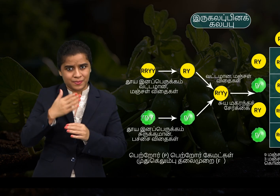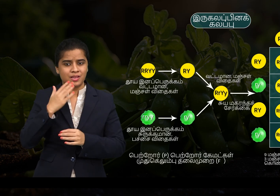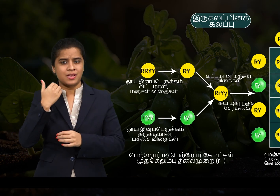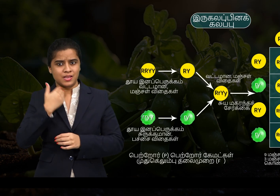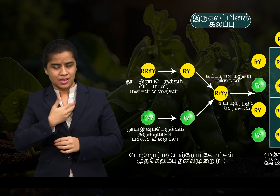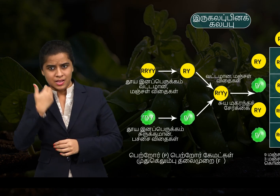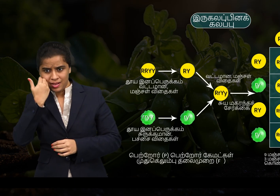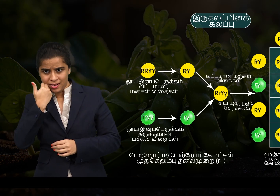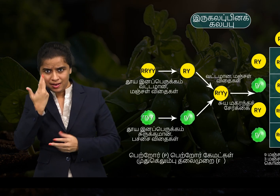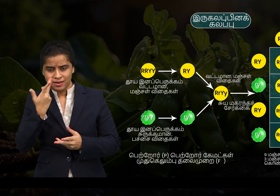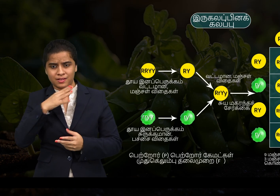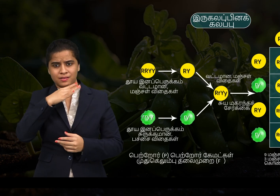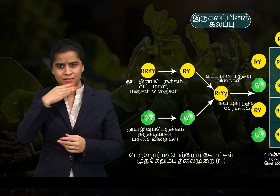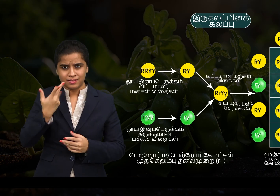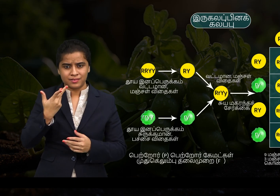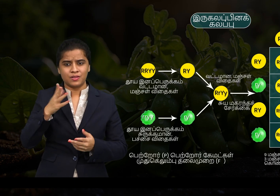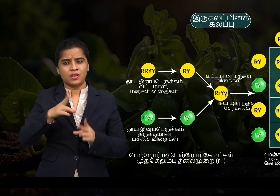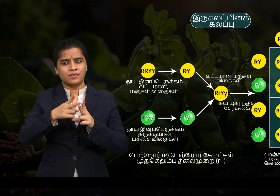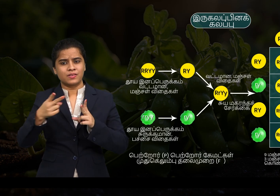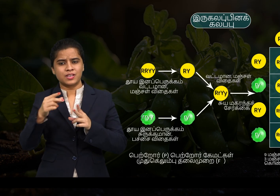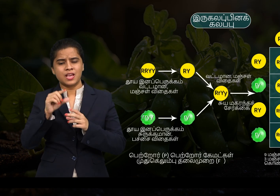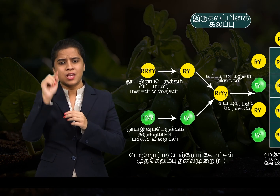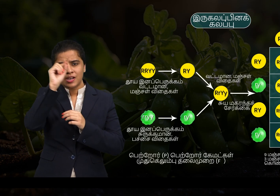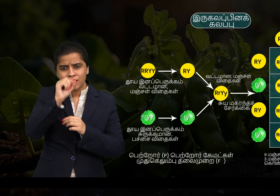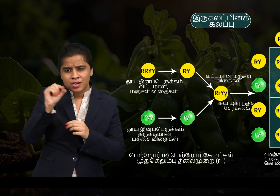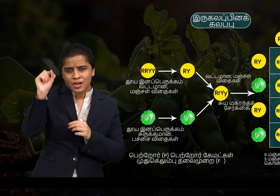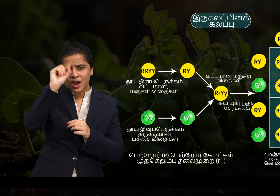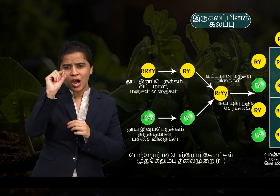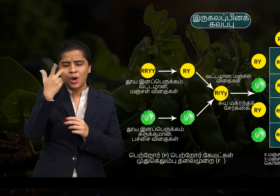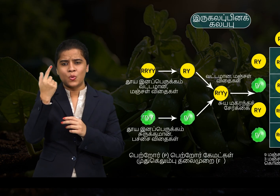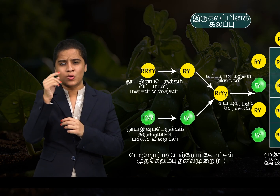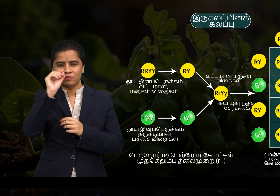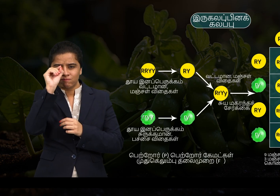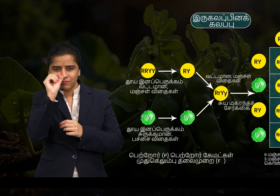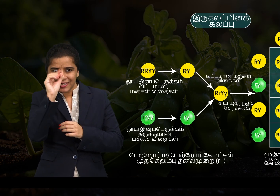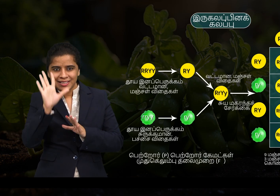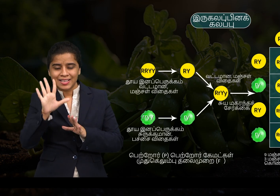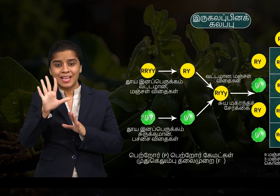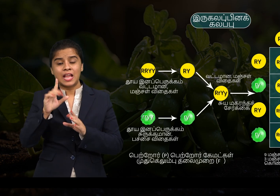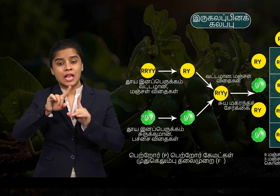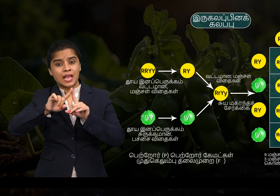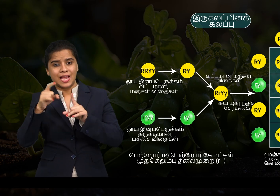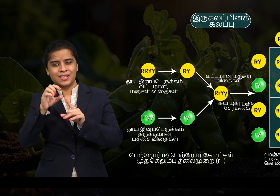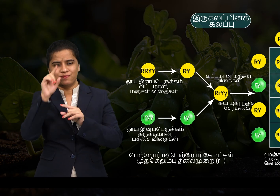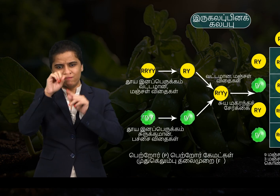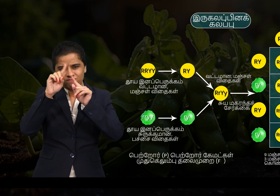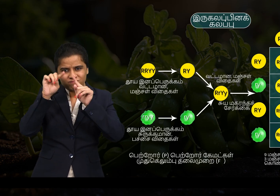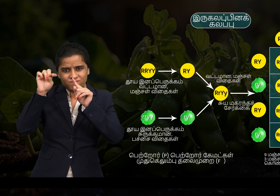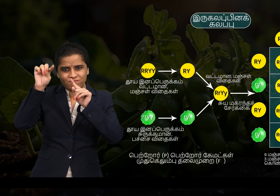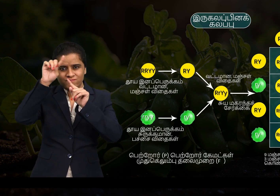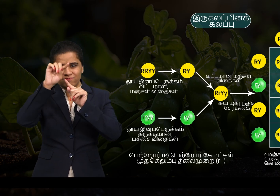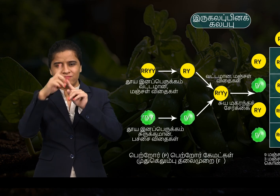மற்றும் சுருக்கப்பட்ட பச்சை விதைகள் போன்ற விதைகளின் வடிவம் மற்றும் நிறம்.